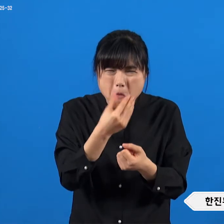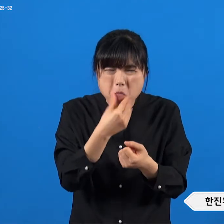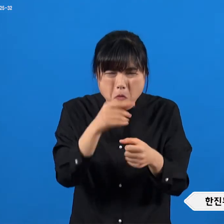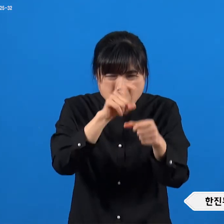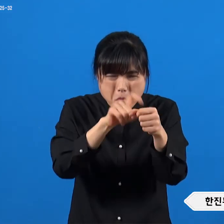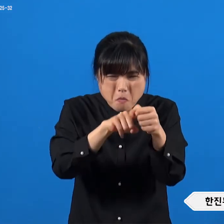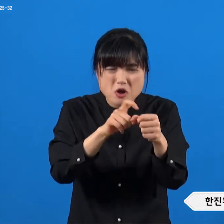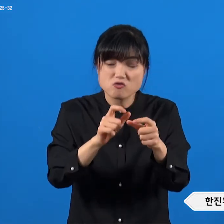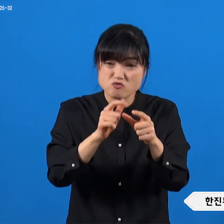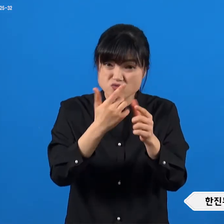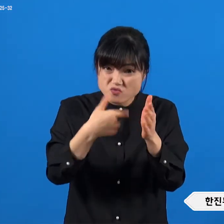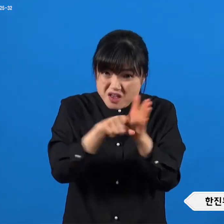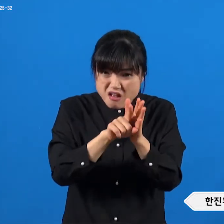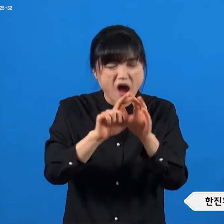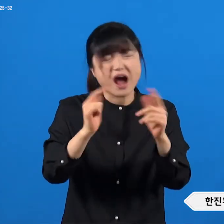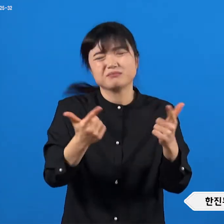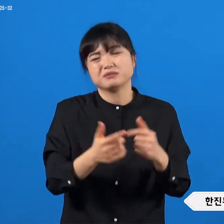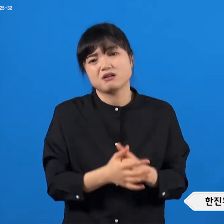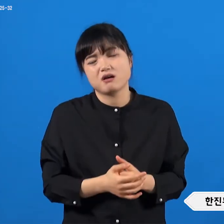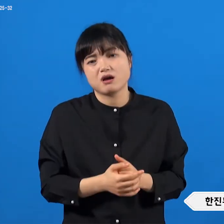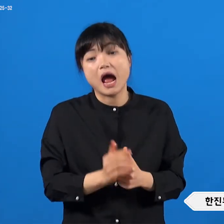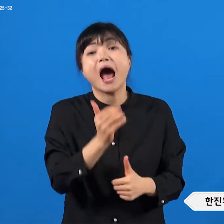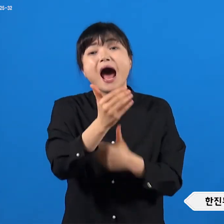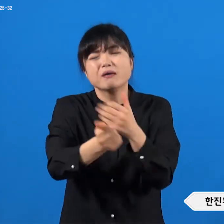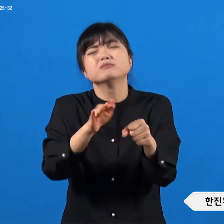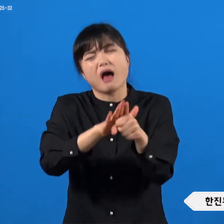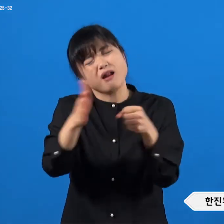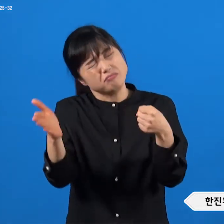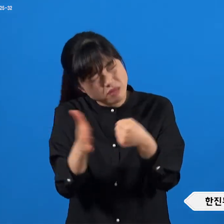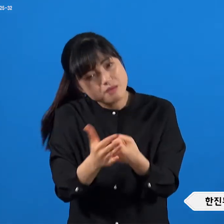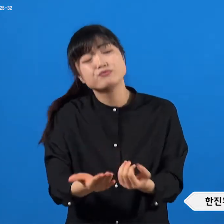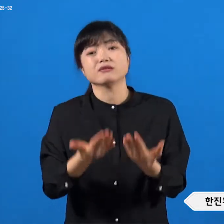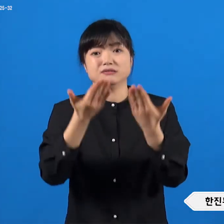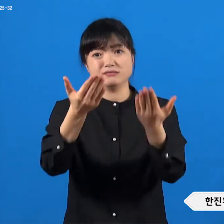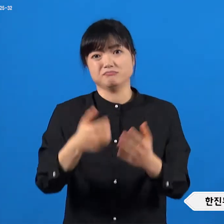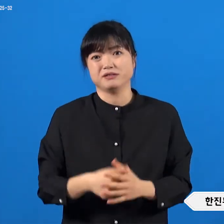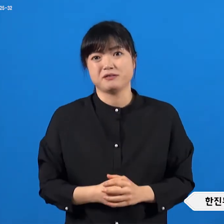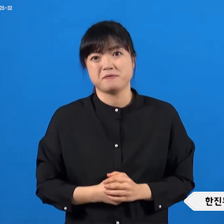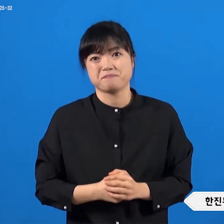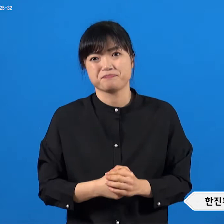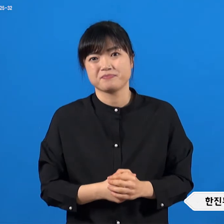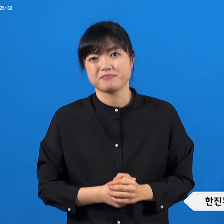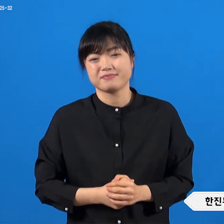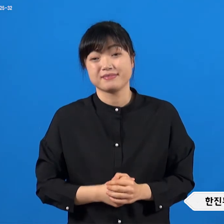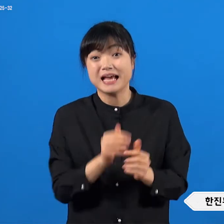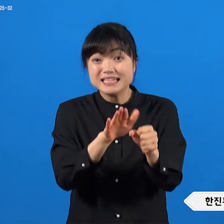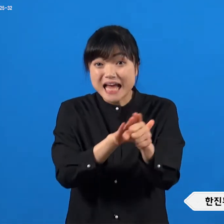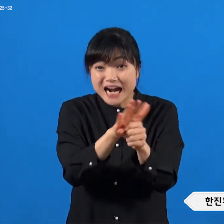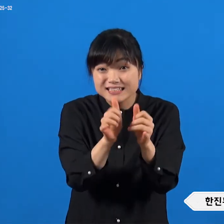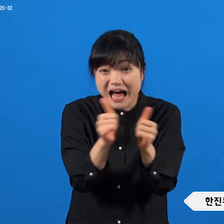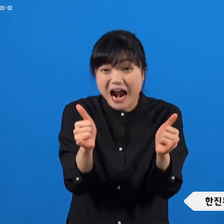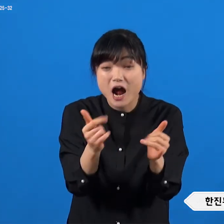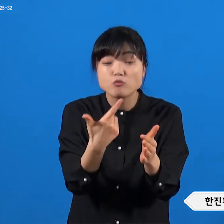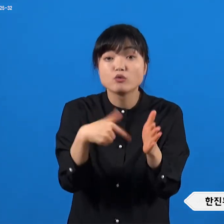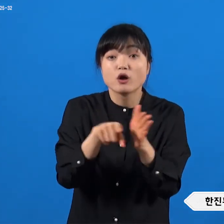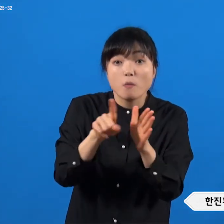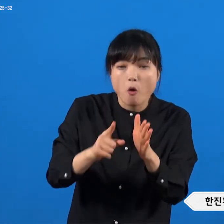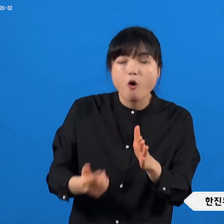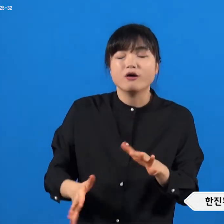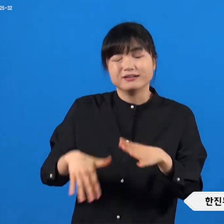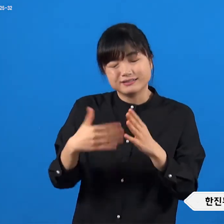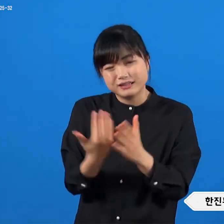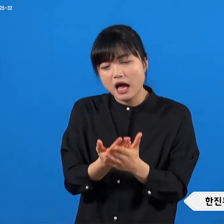그 목적으로 헌금하는 것이 아닙니다. 하나님을 사랑하기 때문에 하는 것이죠. 사랑하는 사람을